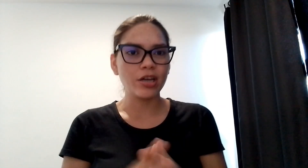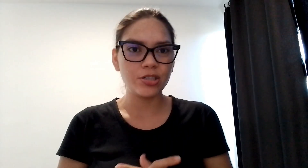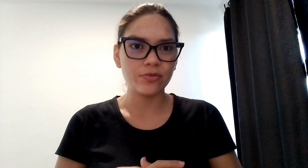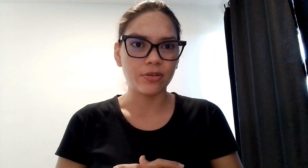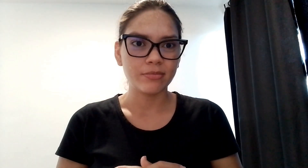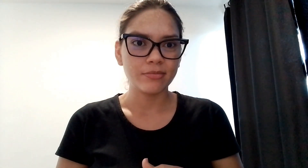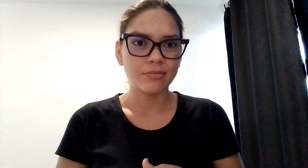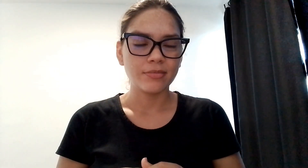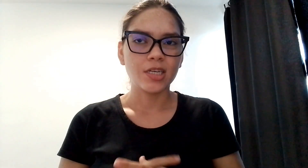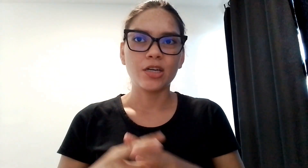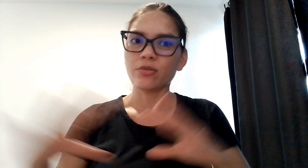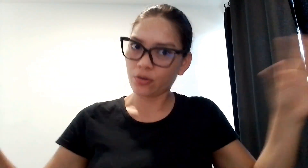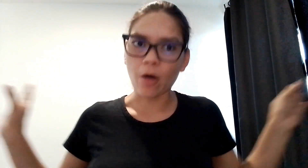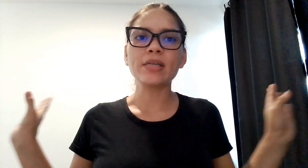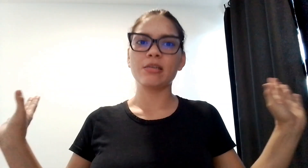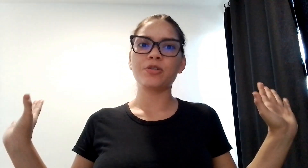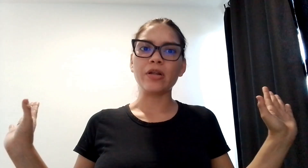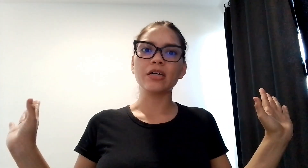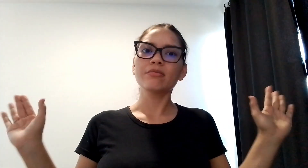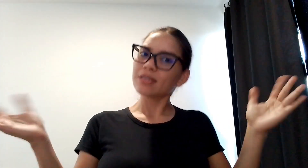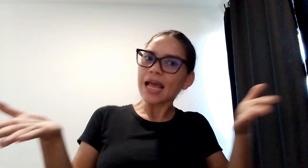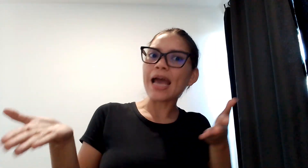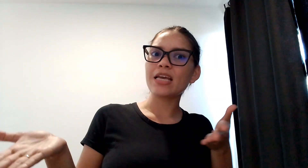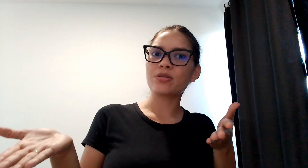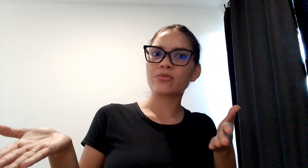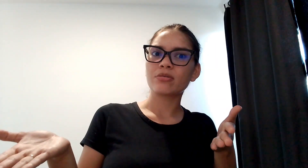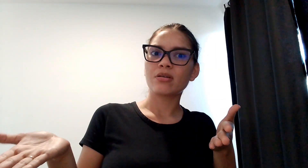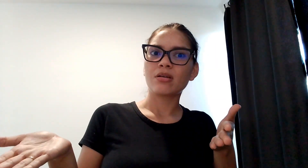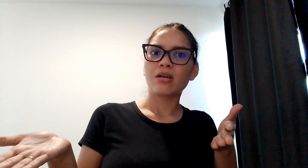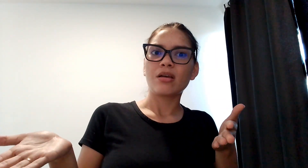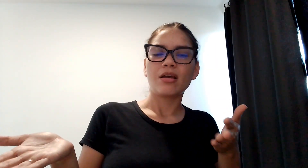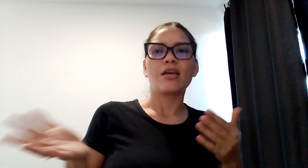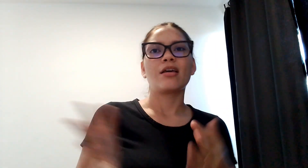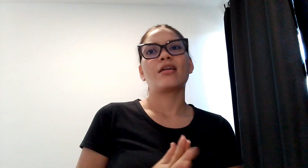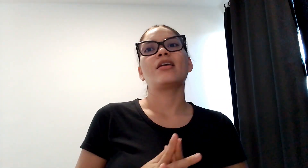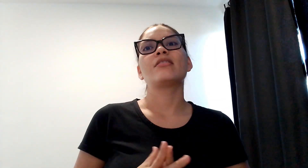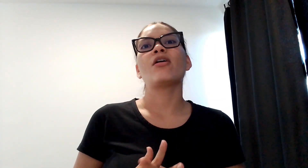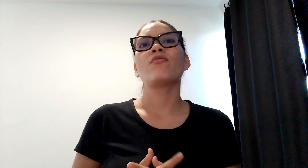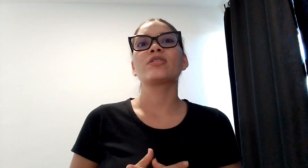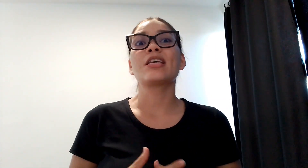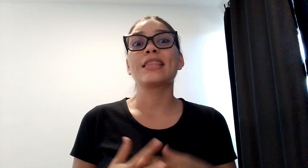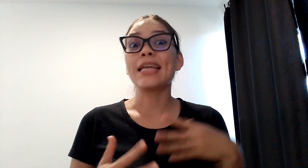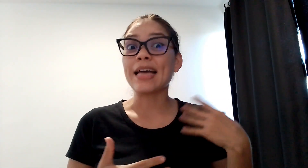interrogativa. De forma simples falando, é isso. Então, você tem que treinar ali no